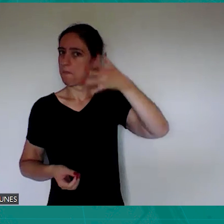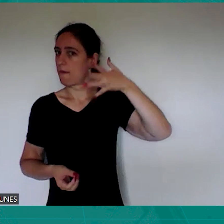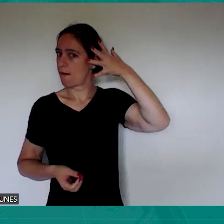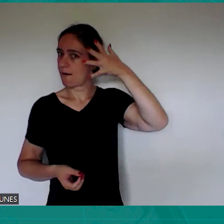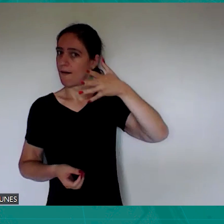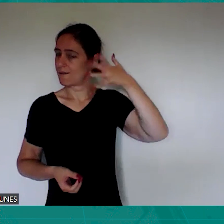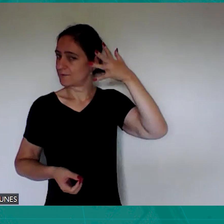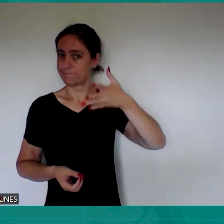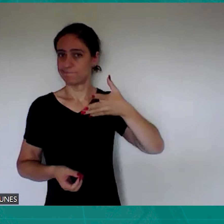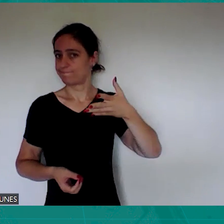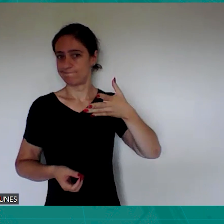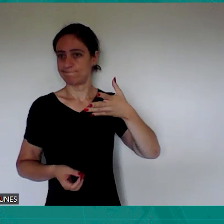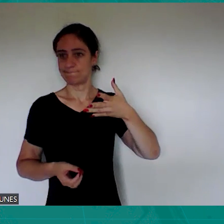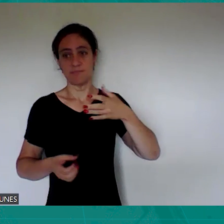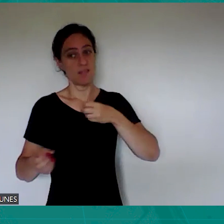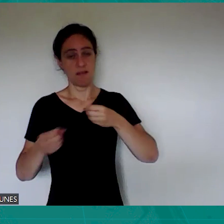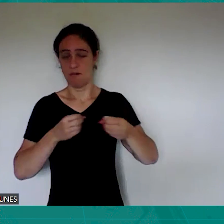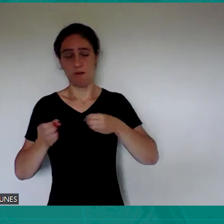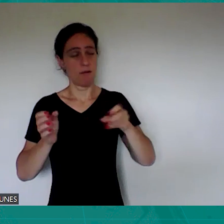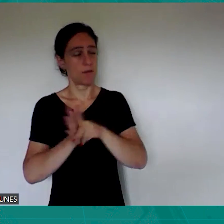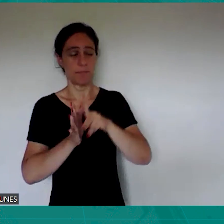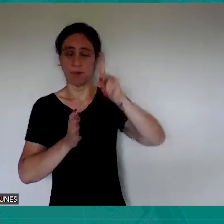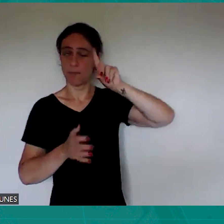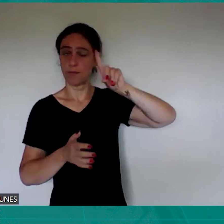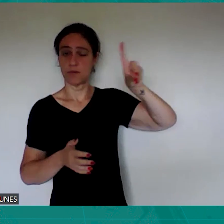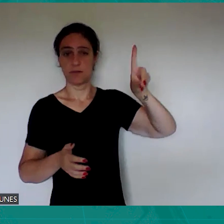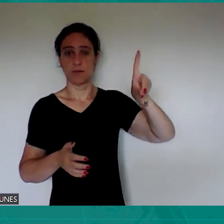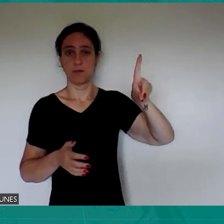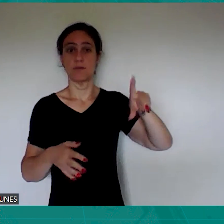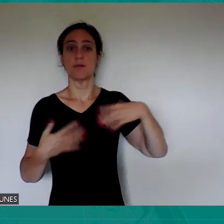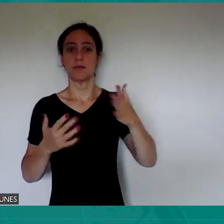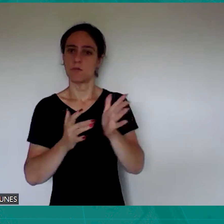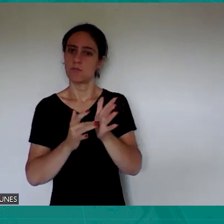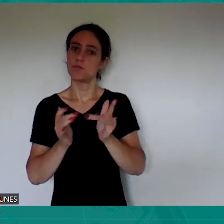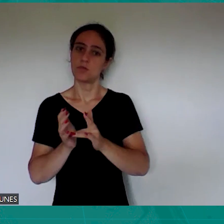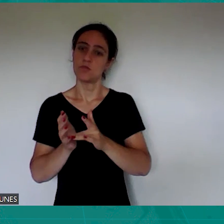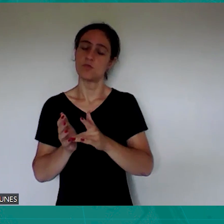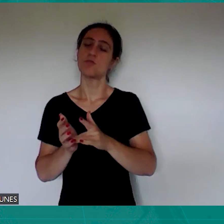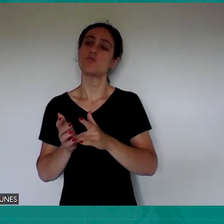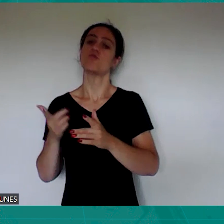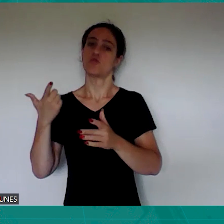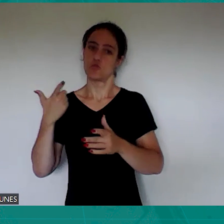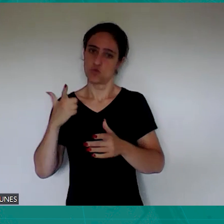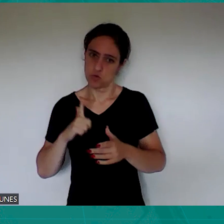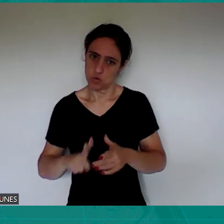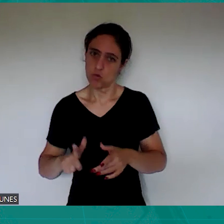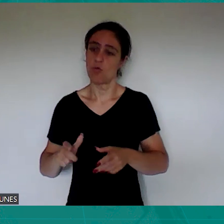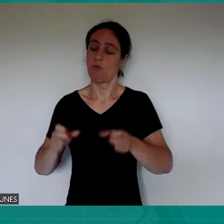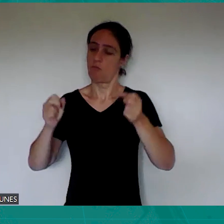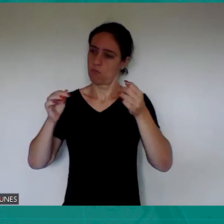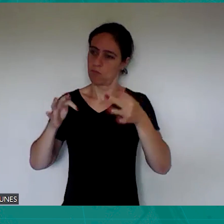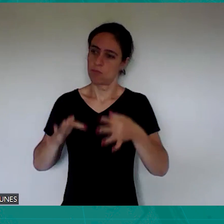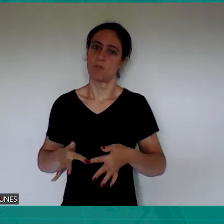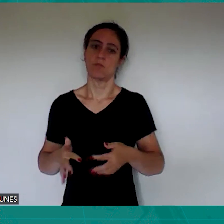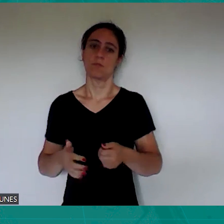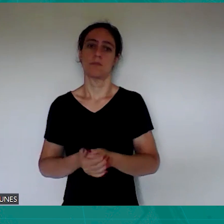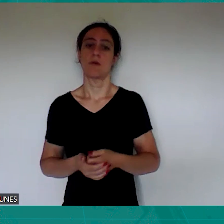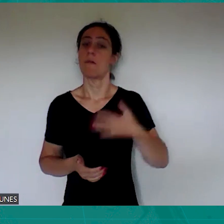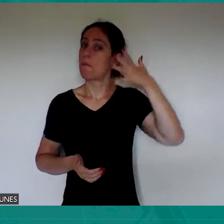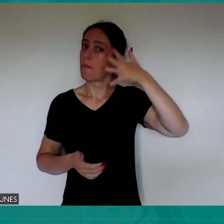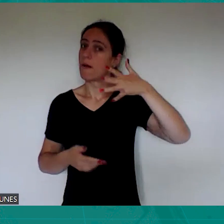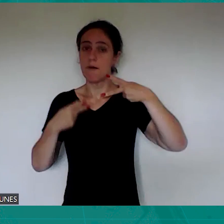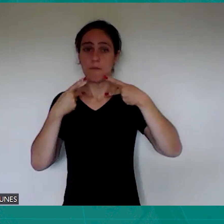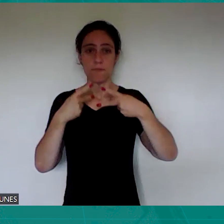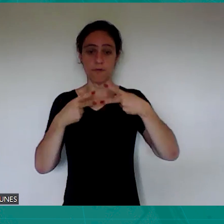não executa a obra de Deus, tá? Por isso que Jesus, ele insiste. Por isso que eu quero dizer para vocês, irmãos, a palavra profética não é de